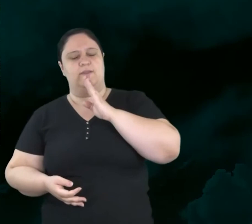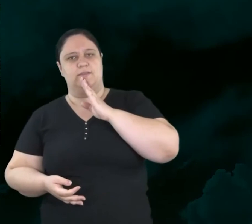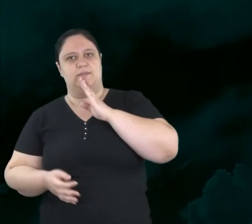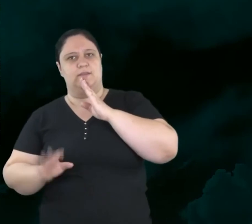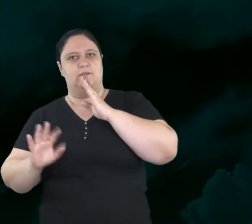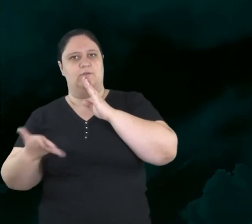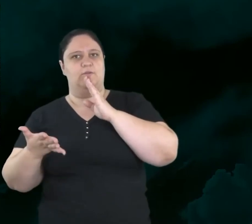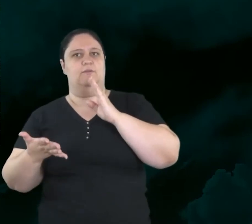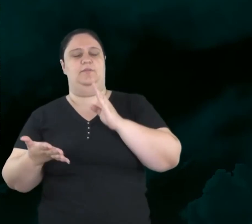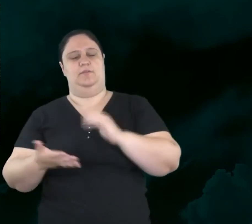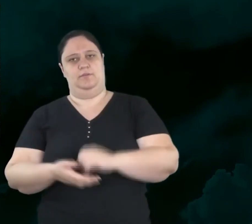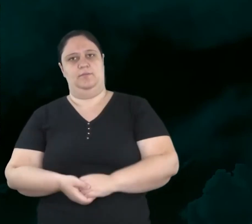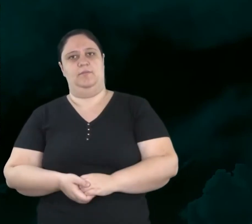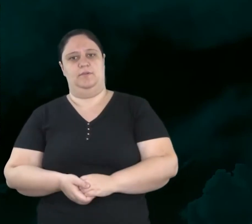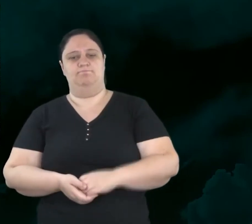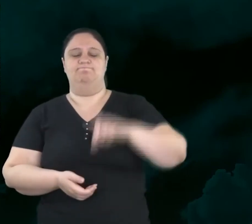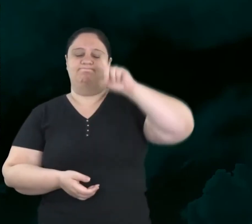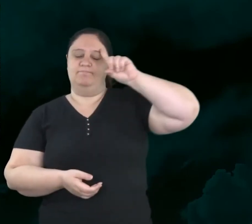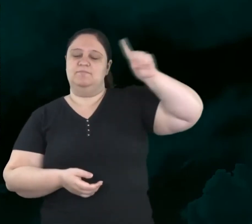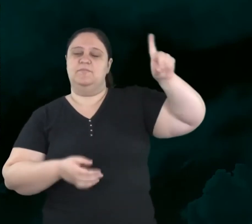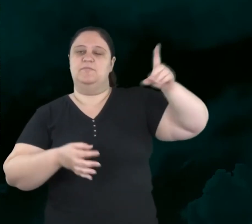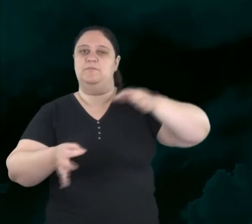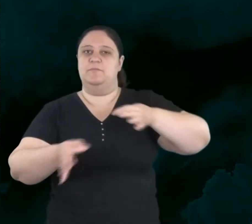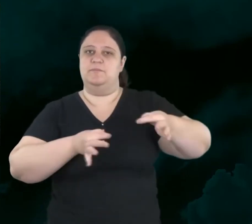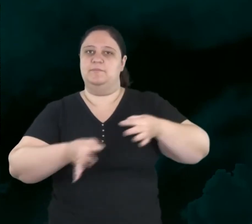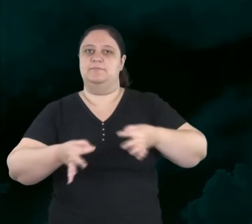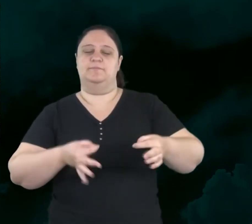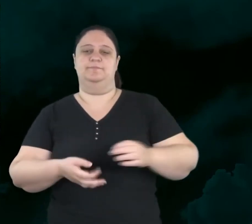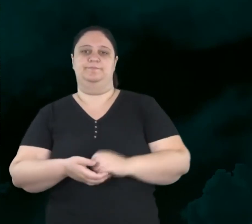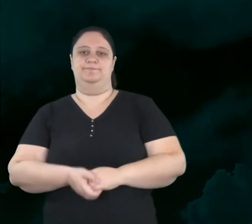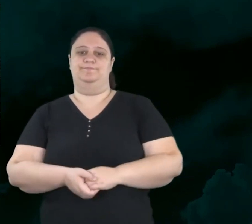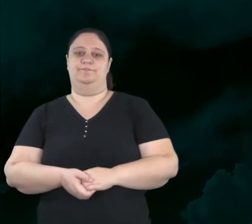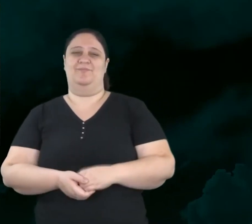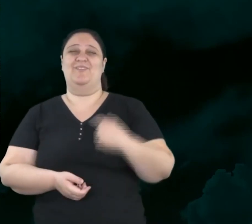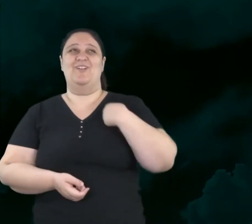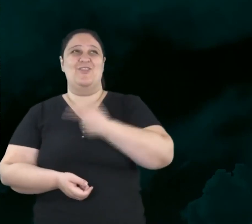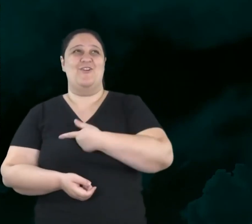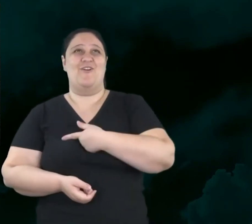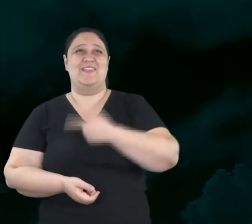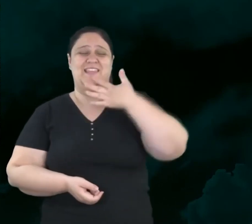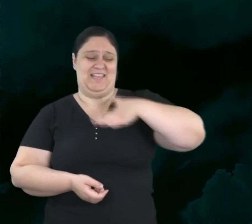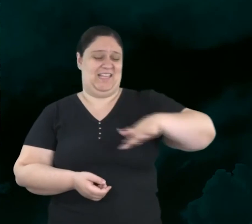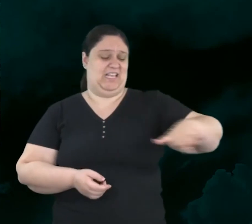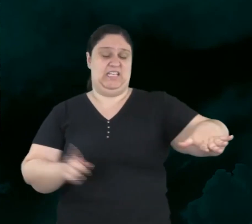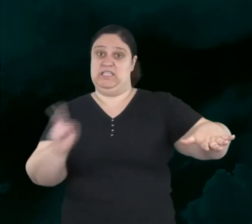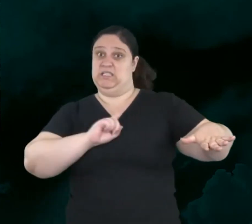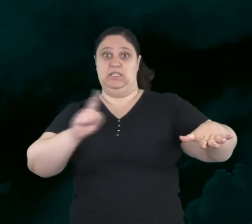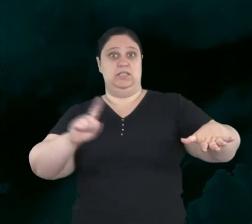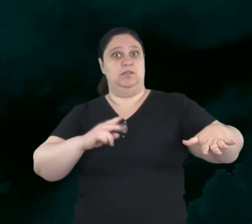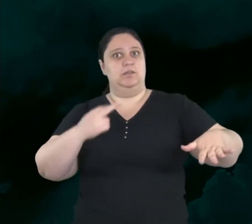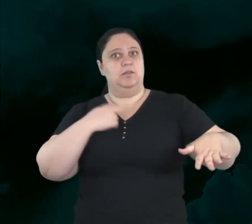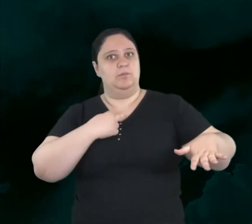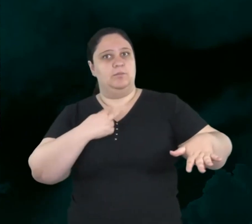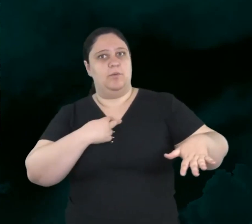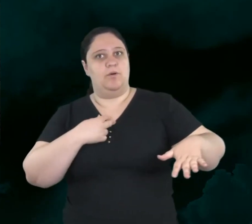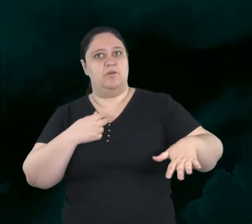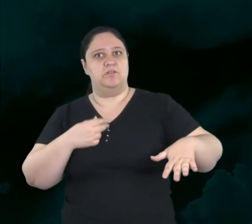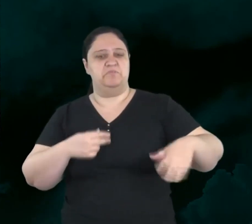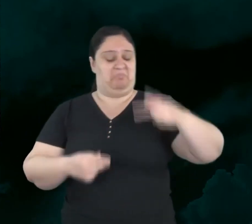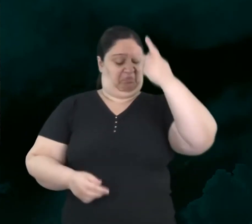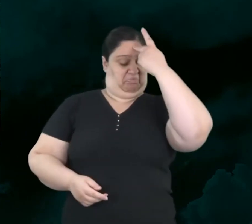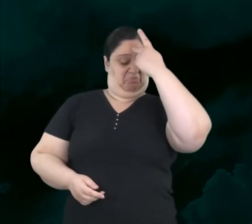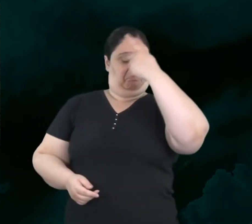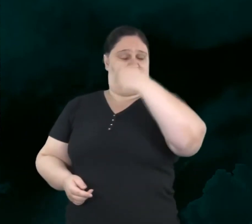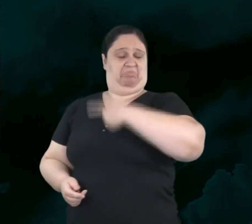queridos irmãos, Deus está preparando sua igreja. Vamos deixar de ser infantis, vamos deixar de sermos egocêntricos, tudo